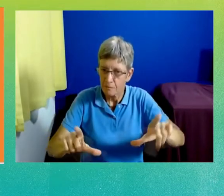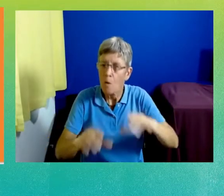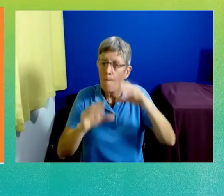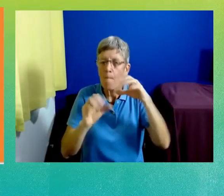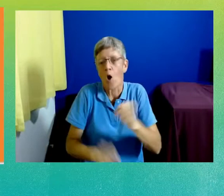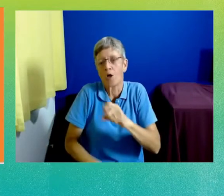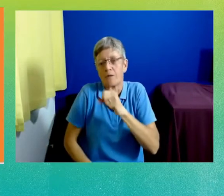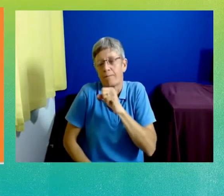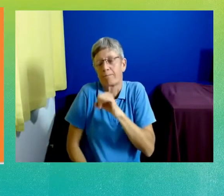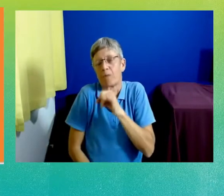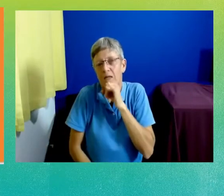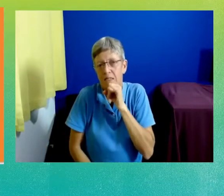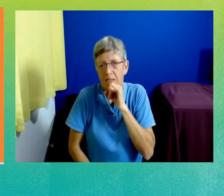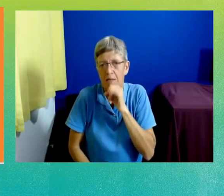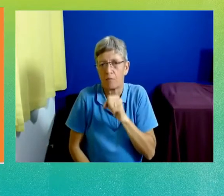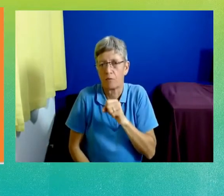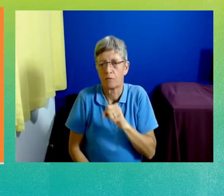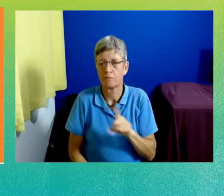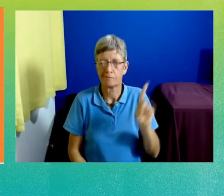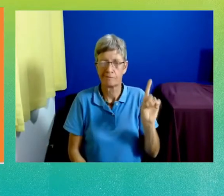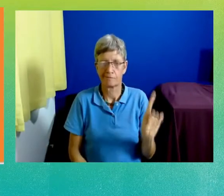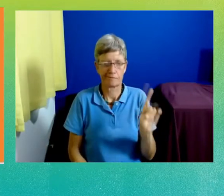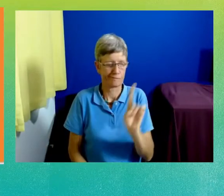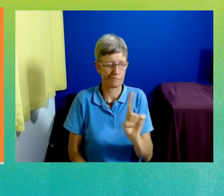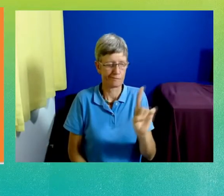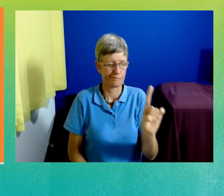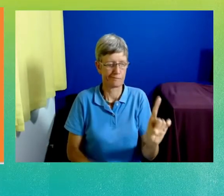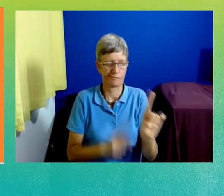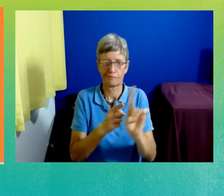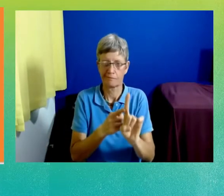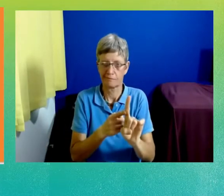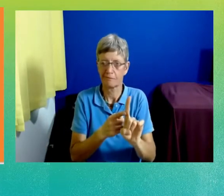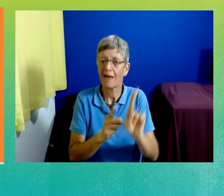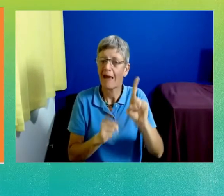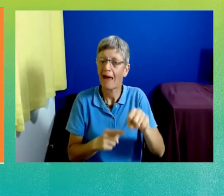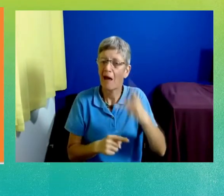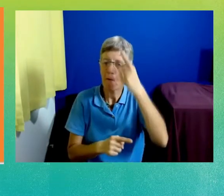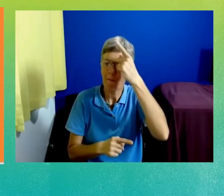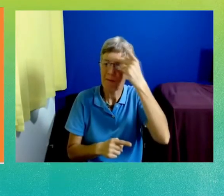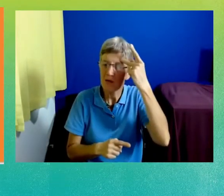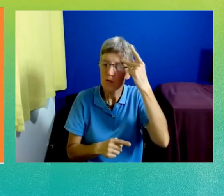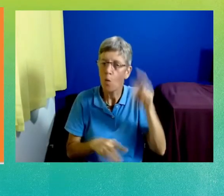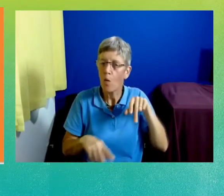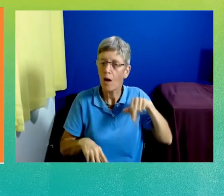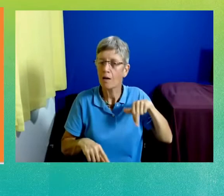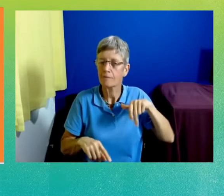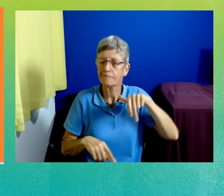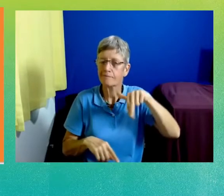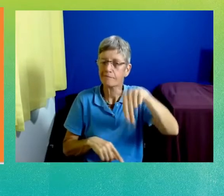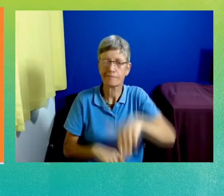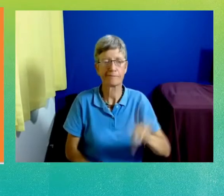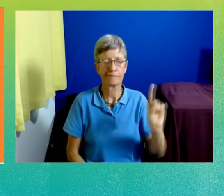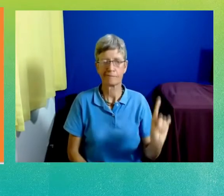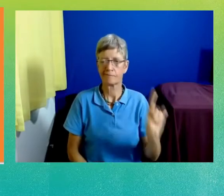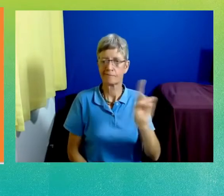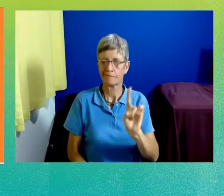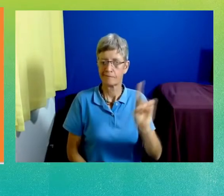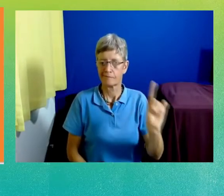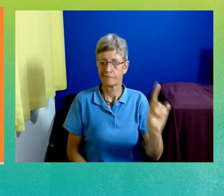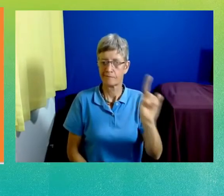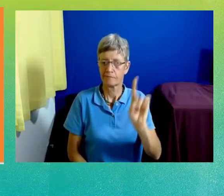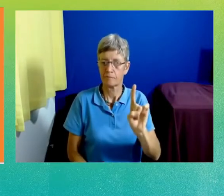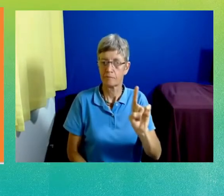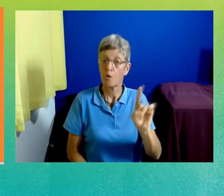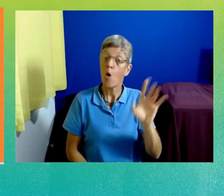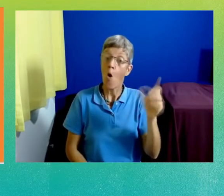Está vendo? Você pode demonstrar também um distanciamento, perspectivas múltiplas, tá? A posição